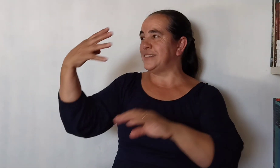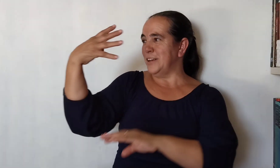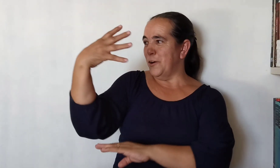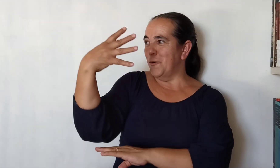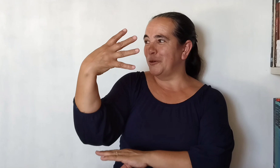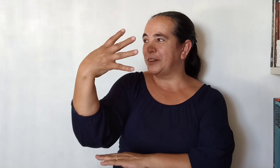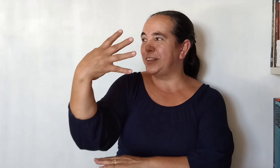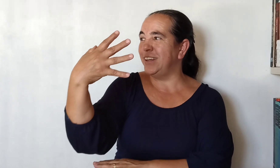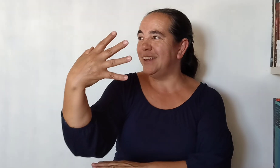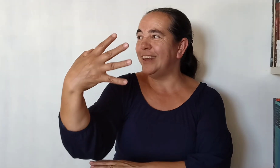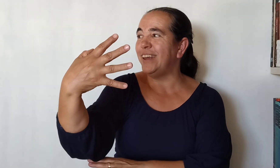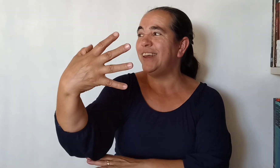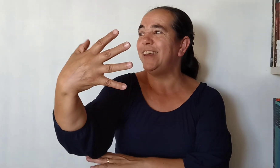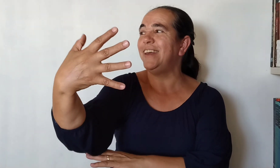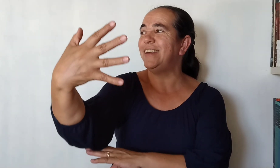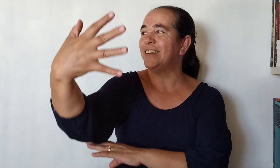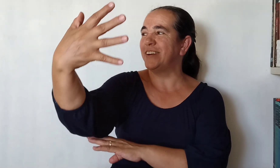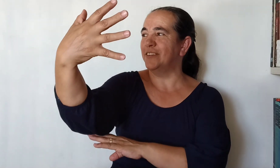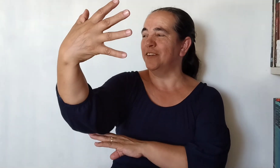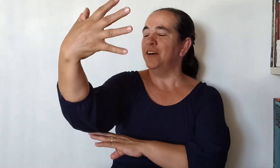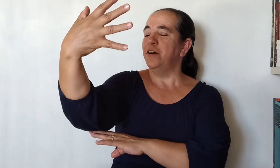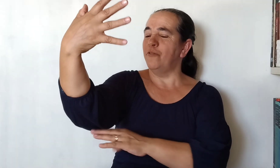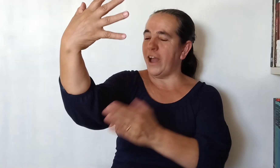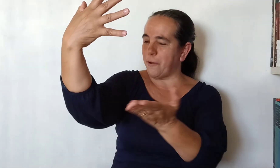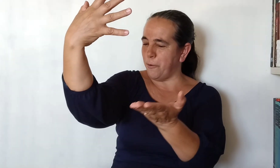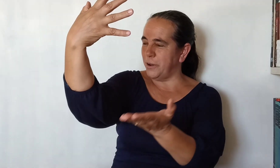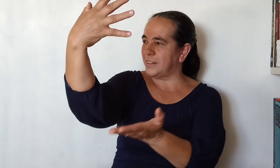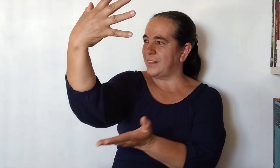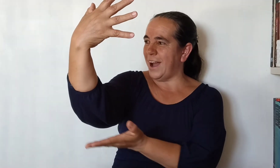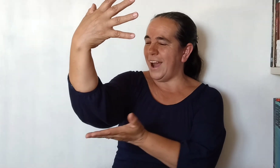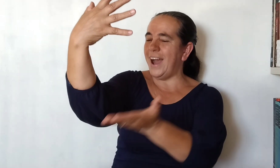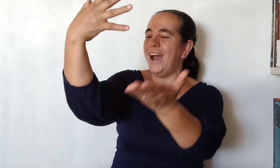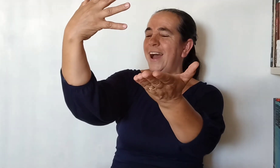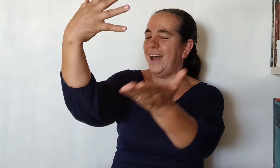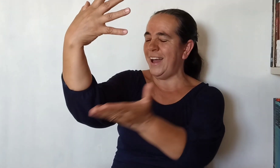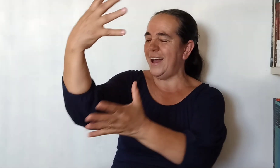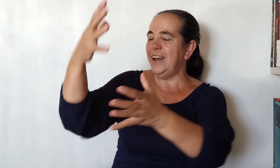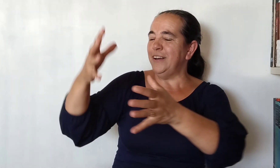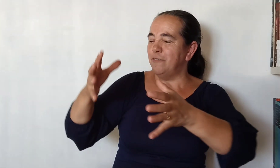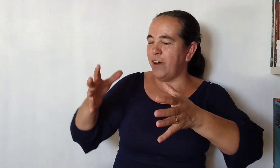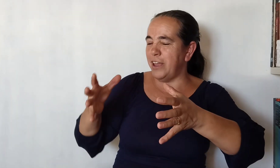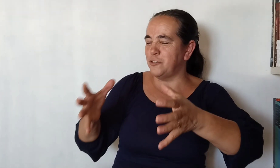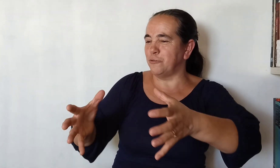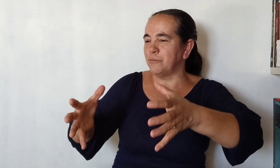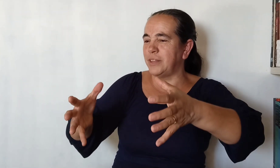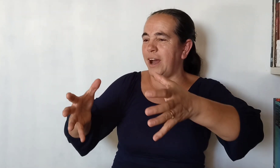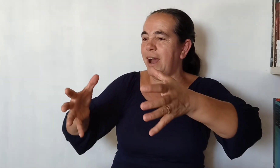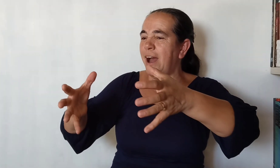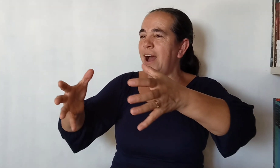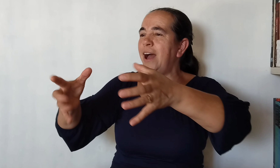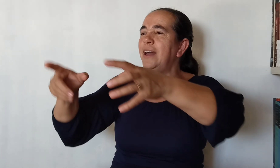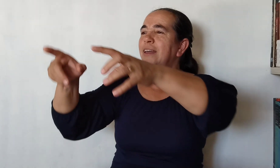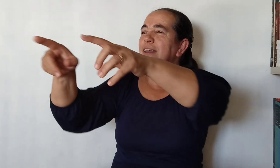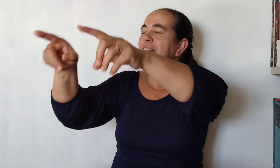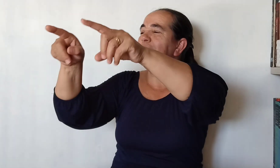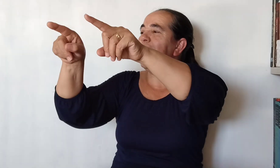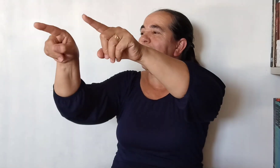Mas o trigo vai cortar, vai juntar e